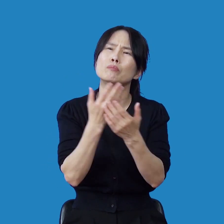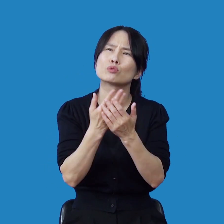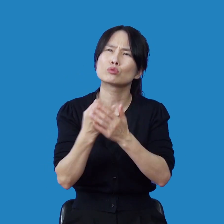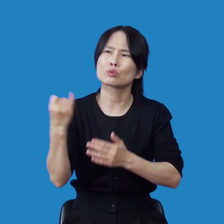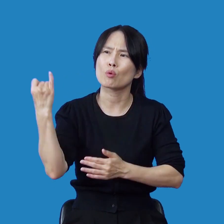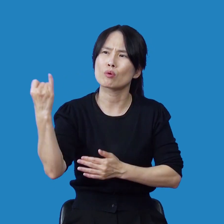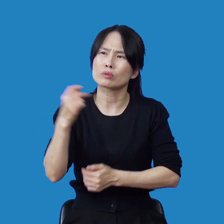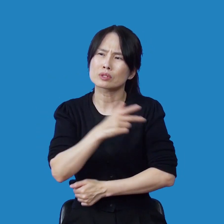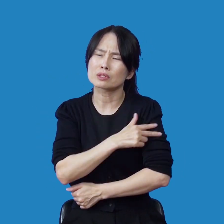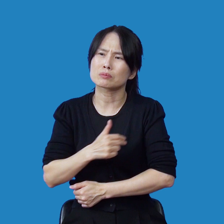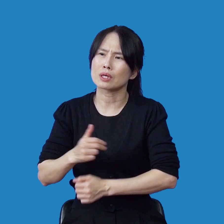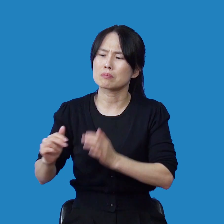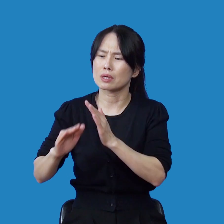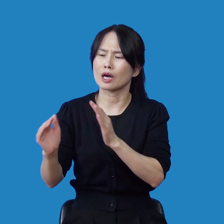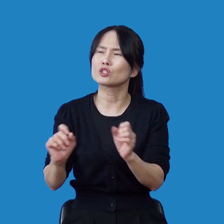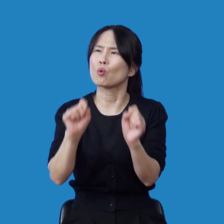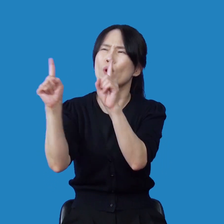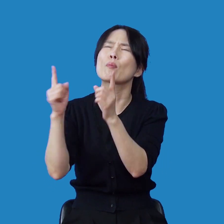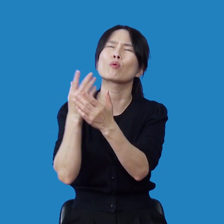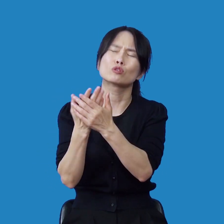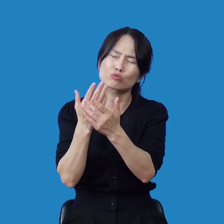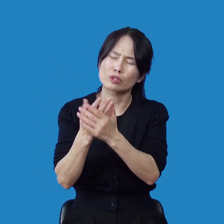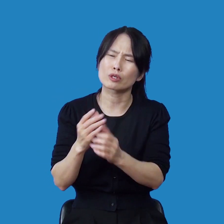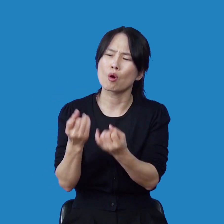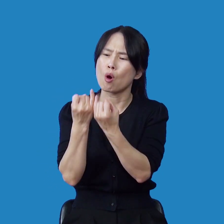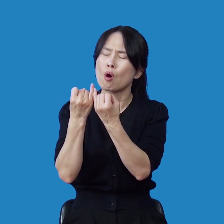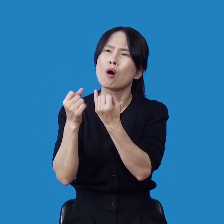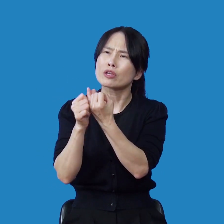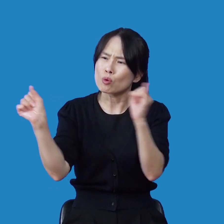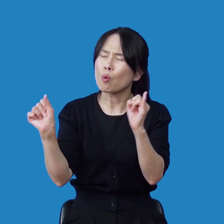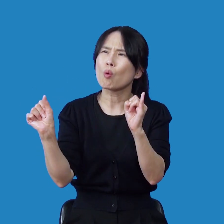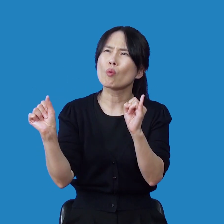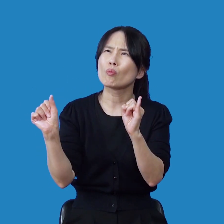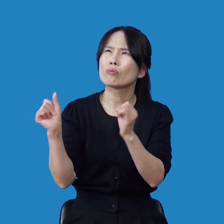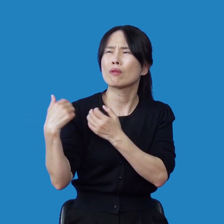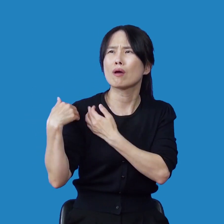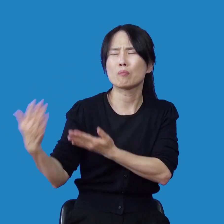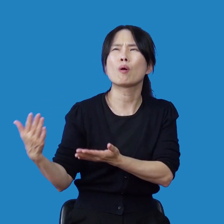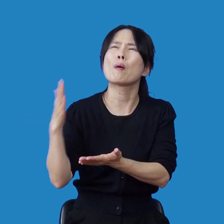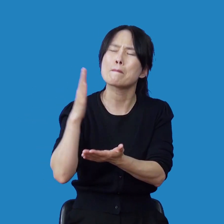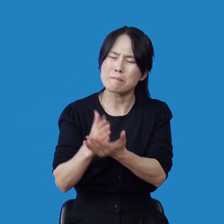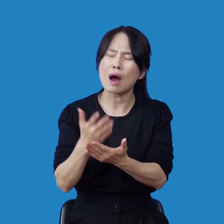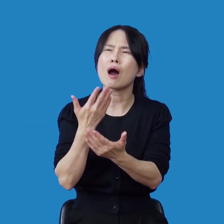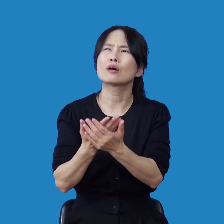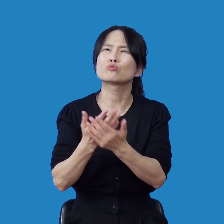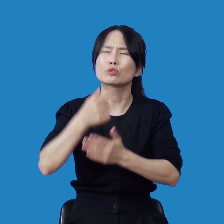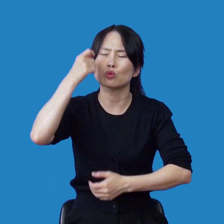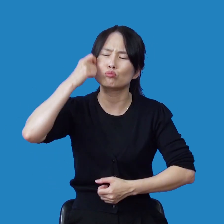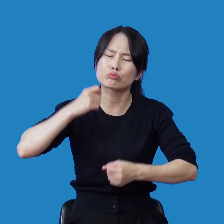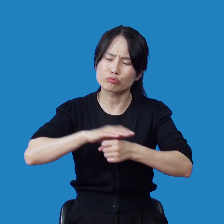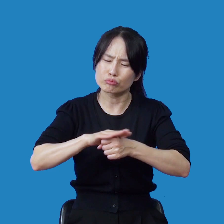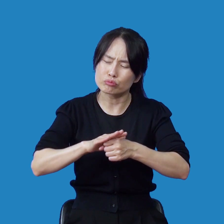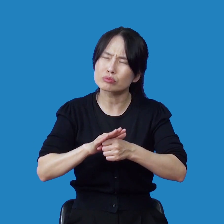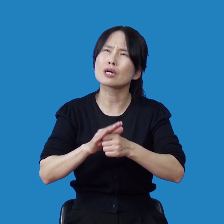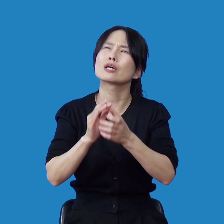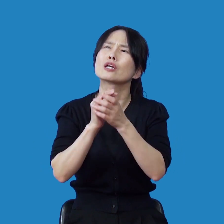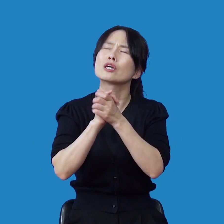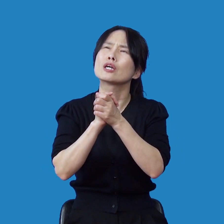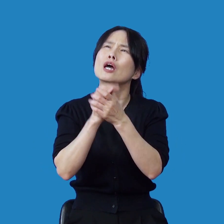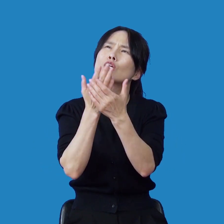가정을 건져주세요. 그 가정 이혼하도록 내버려 두시겠습니까? 불쌍히 하나님 여겨주세요.